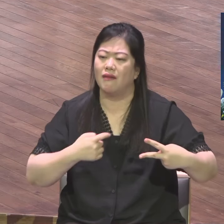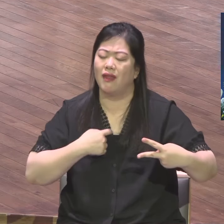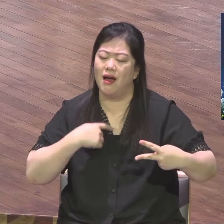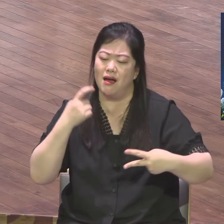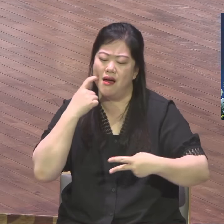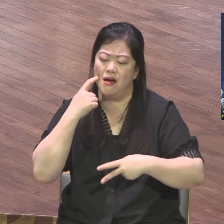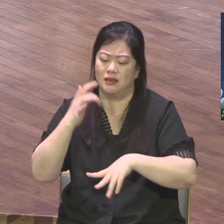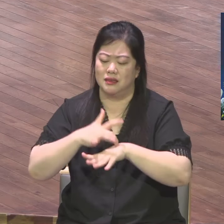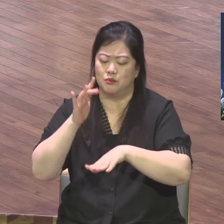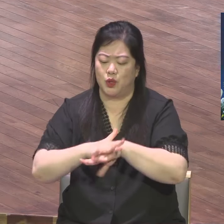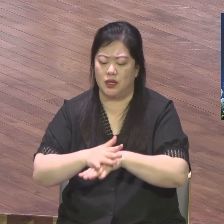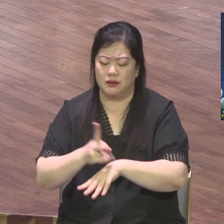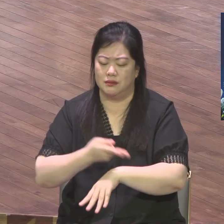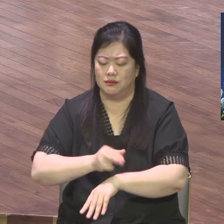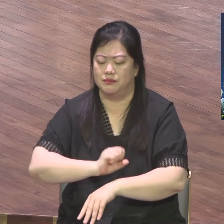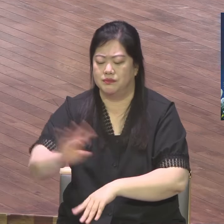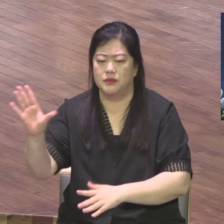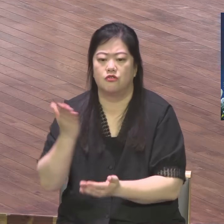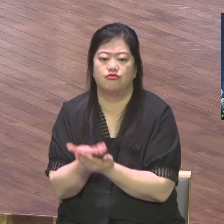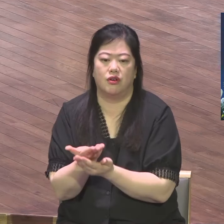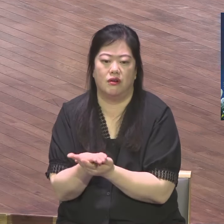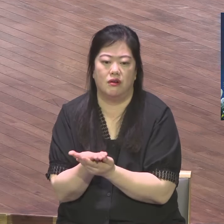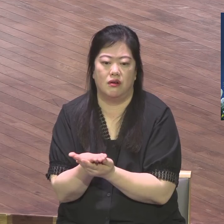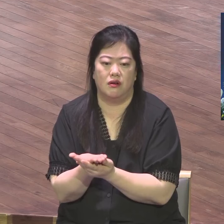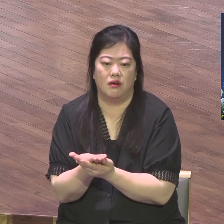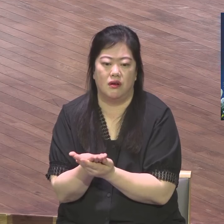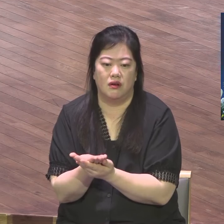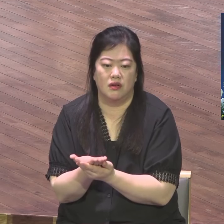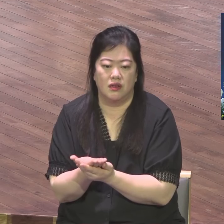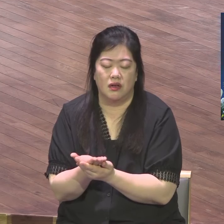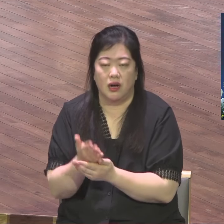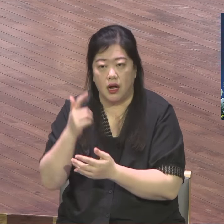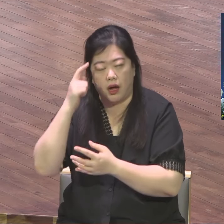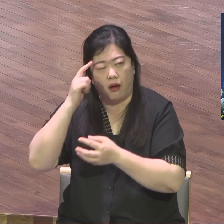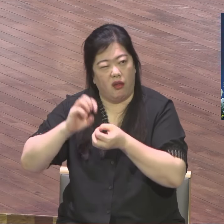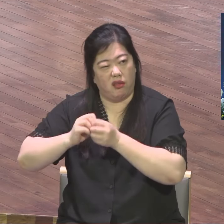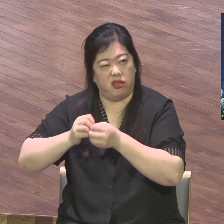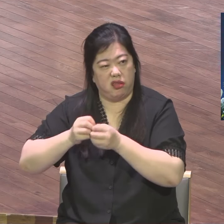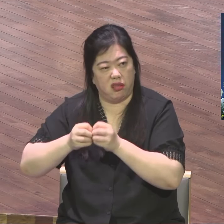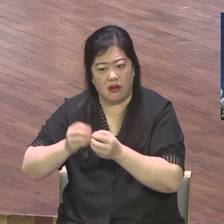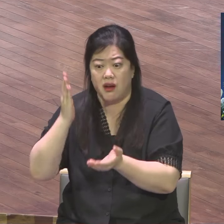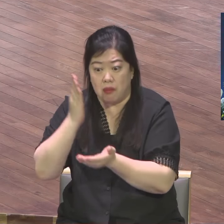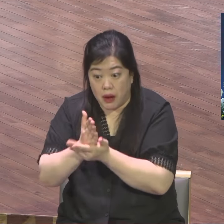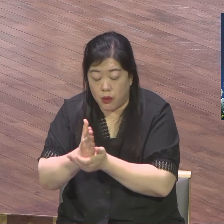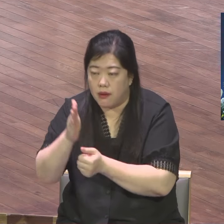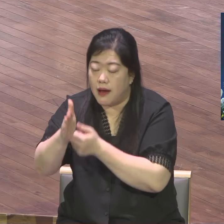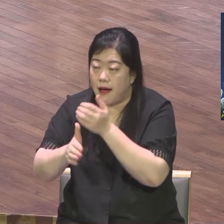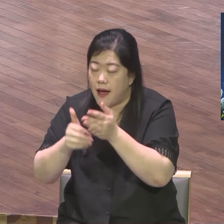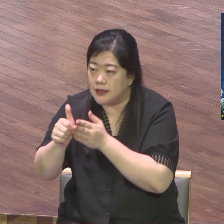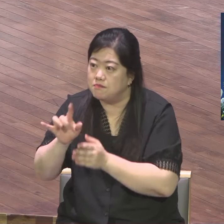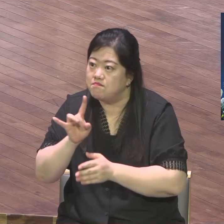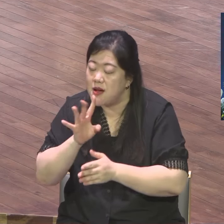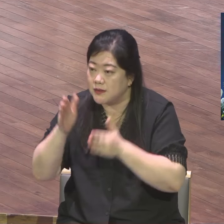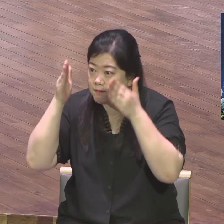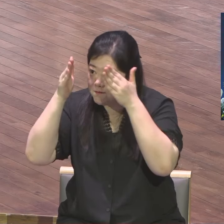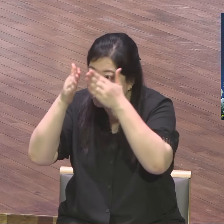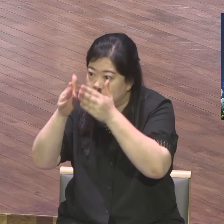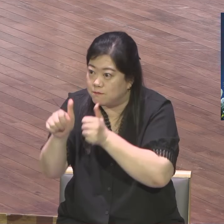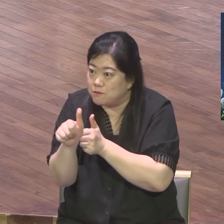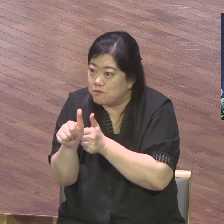밝고 헛된 것과 거짓말 하지 말게 하여 주옵소서. 한마디로 코람대의 삶이지요. 하나님 앞에서